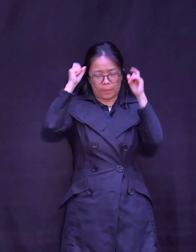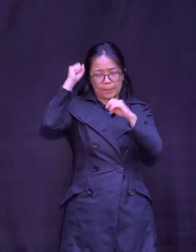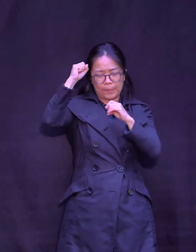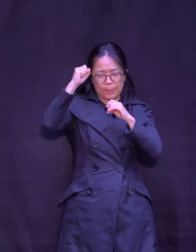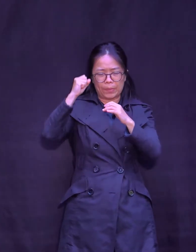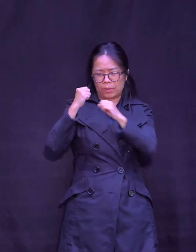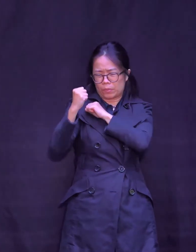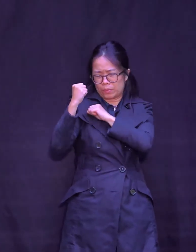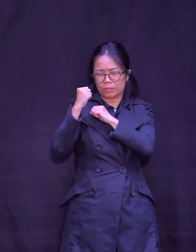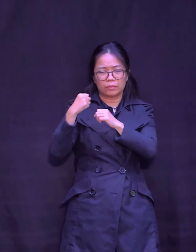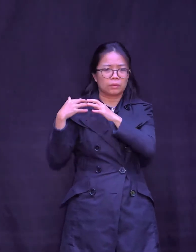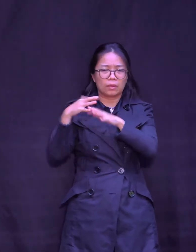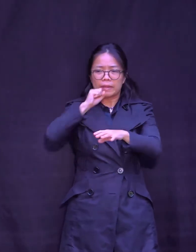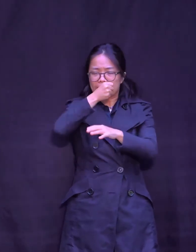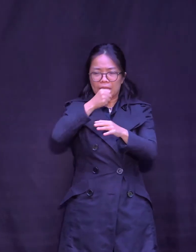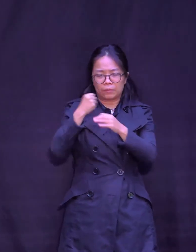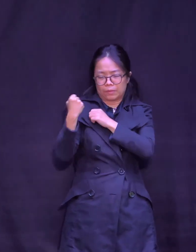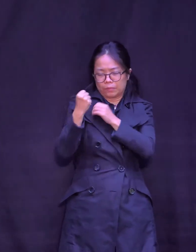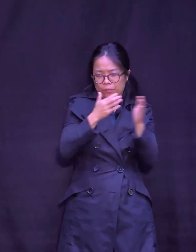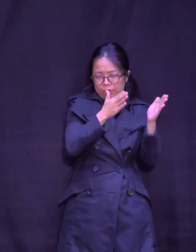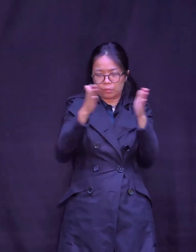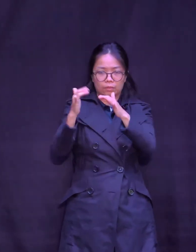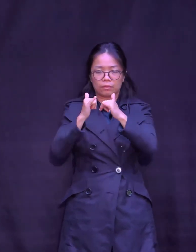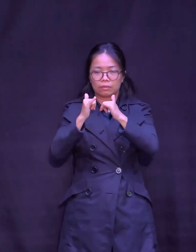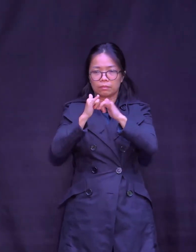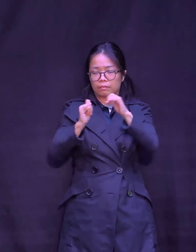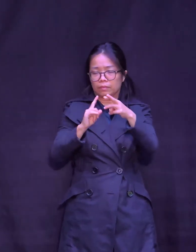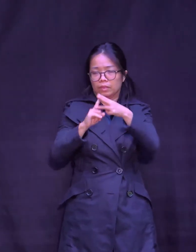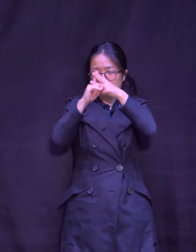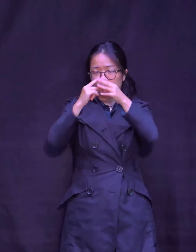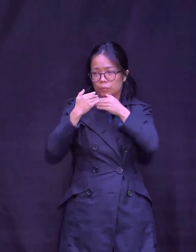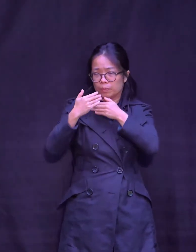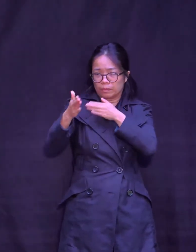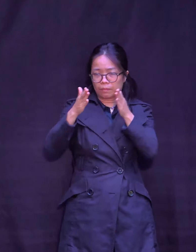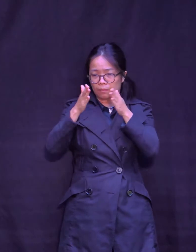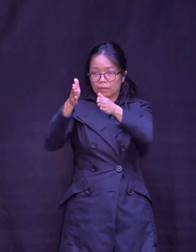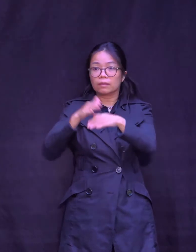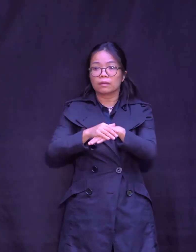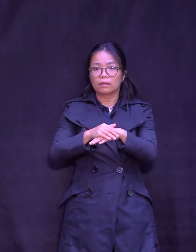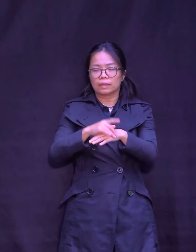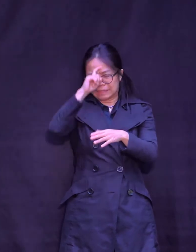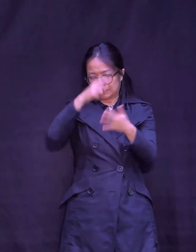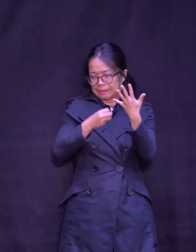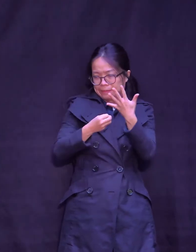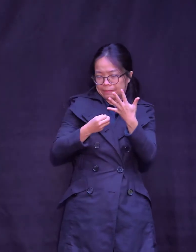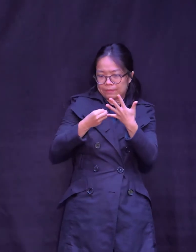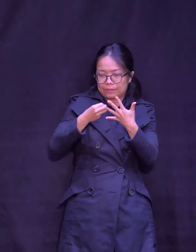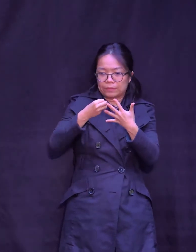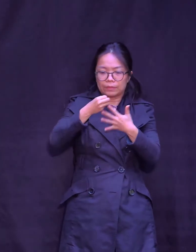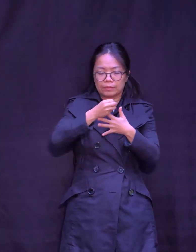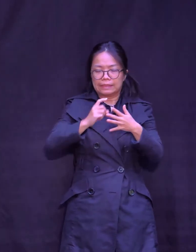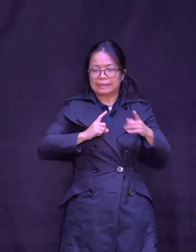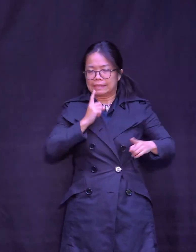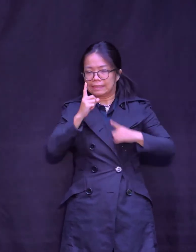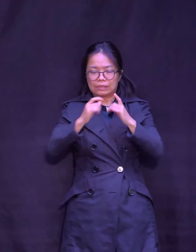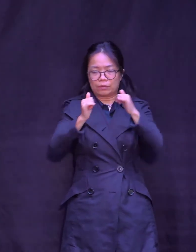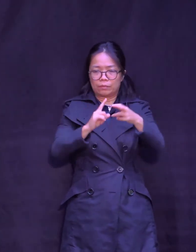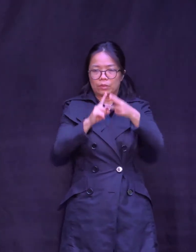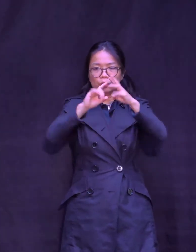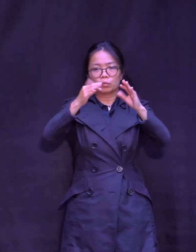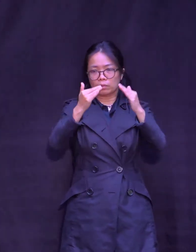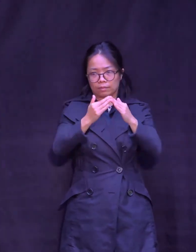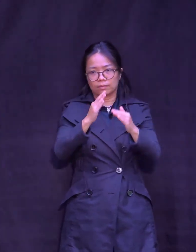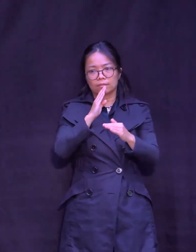湾努力走向民主化路，台湾努力再生，成为新兴自由民主国家。